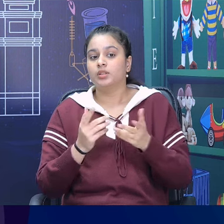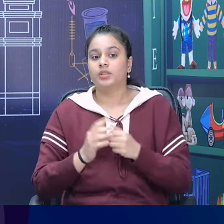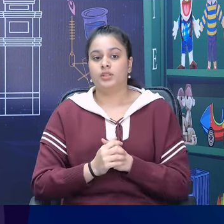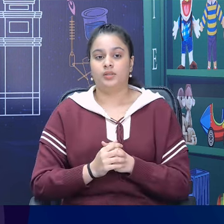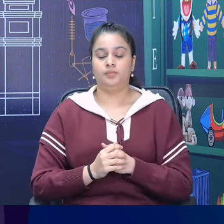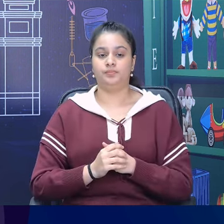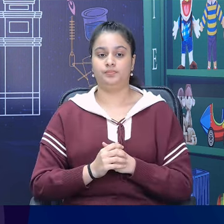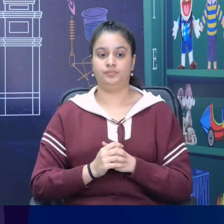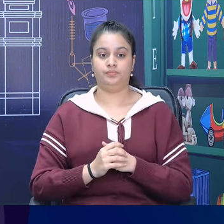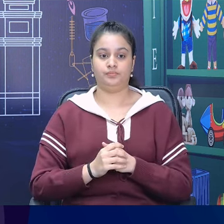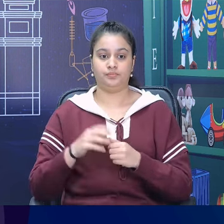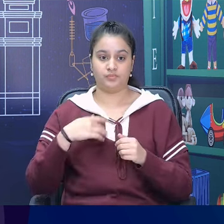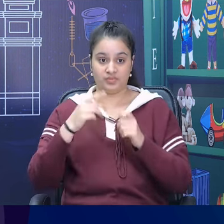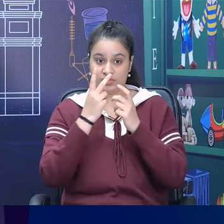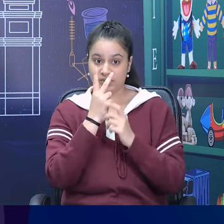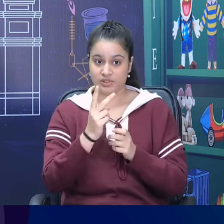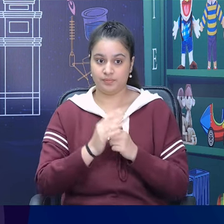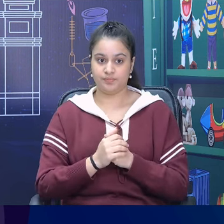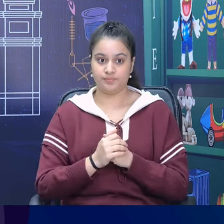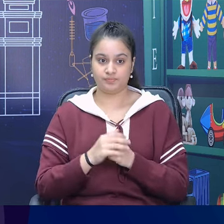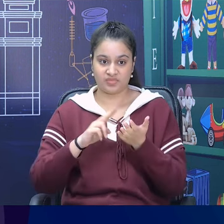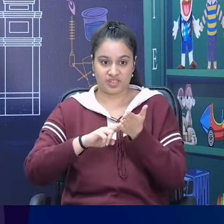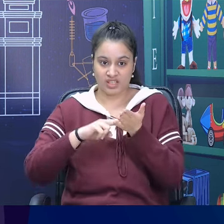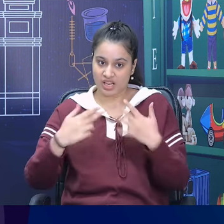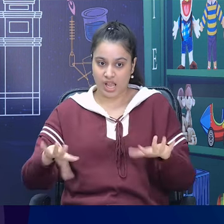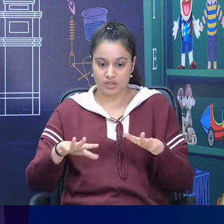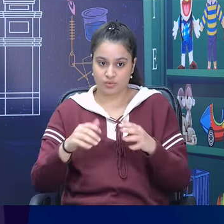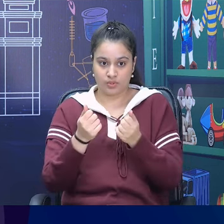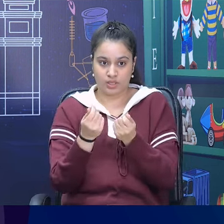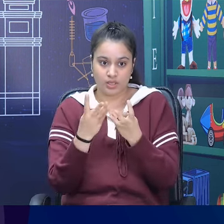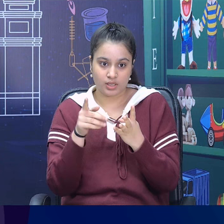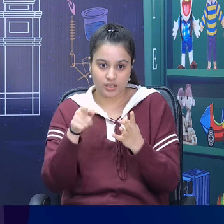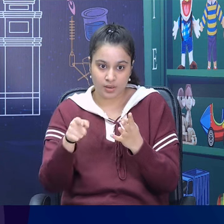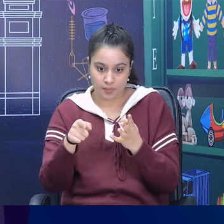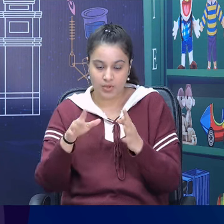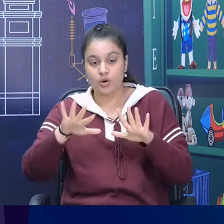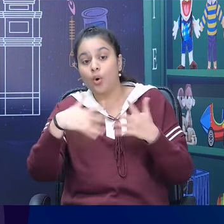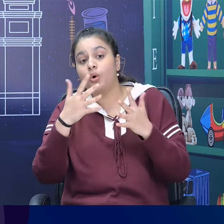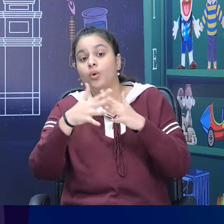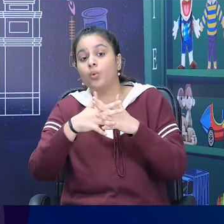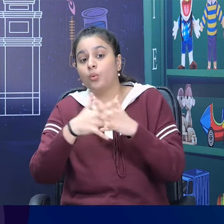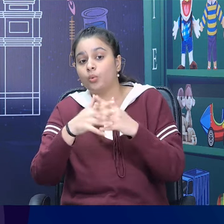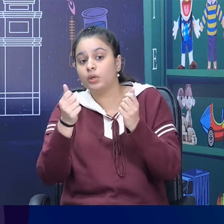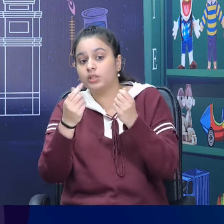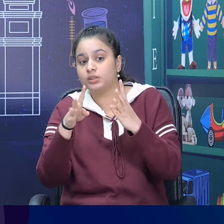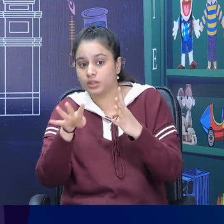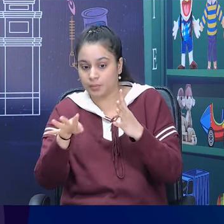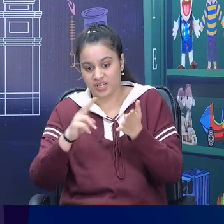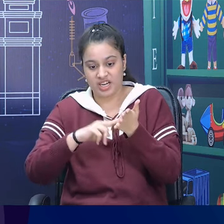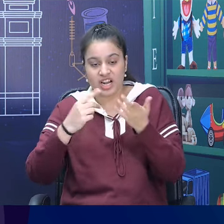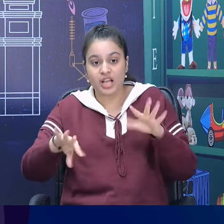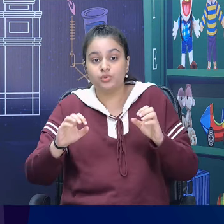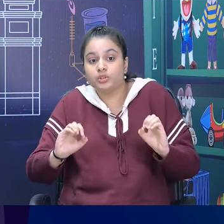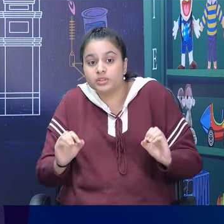रहा है जैसे हम मैं आपको दिखाना चाहूंगा कि नेचुरल नंबर और होल नंबर के अंदर आप रिलेशन देखें नेचुरल नंबर स्टार्ट फ्रॉम 1 2 3 एंड होल